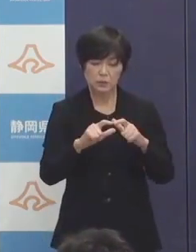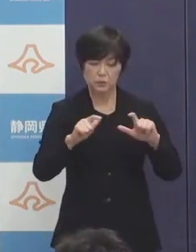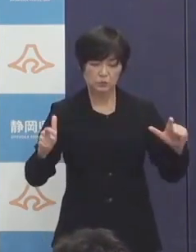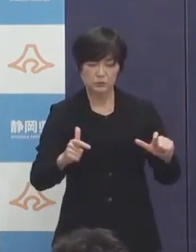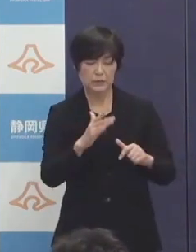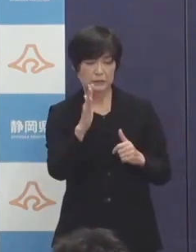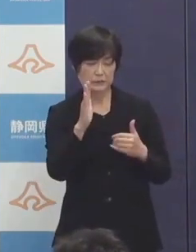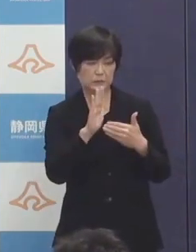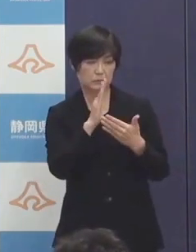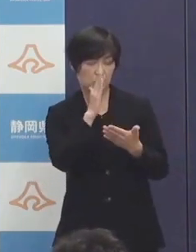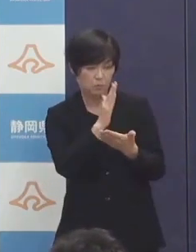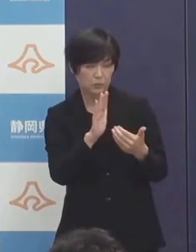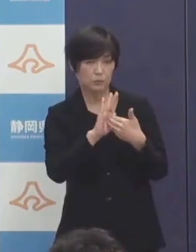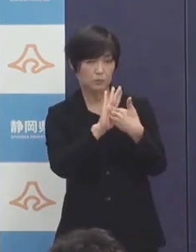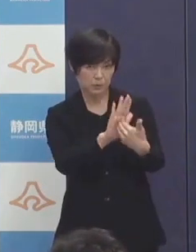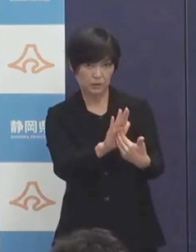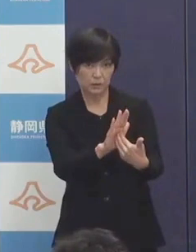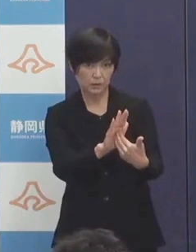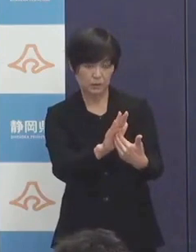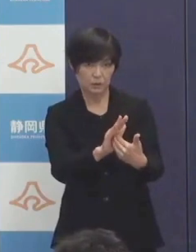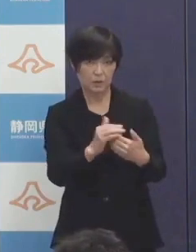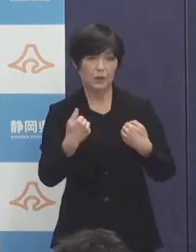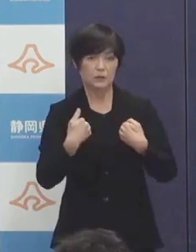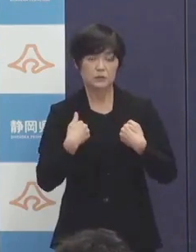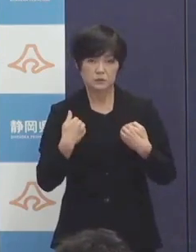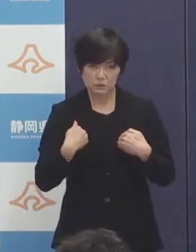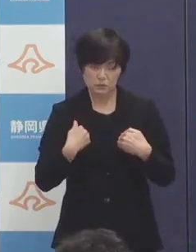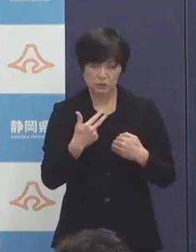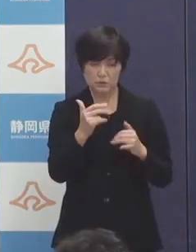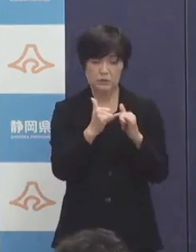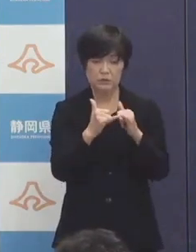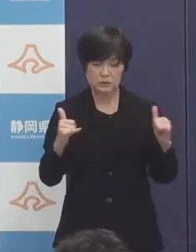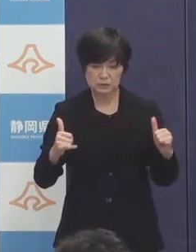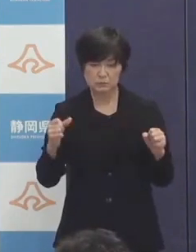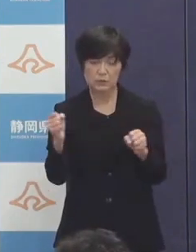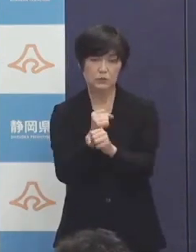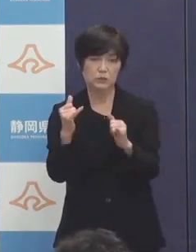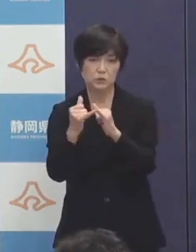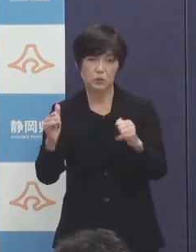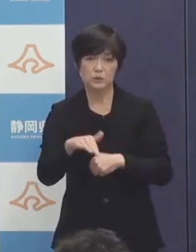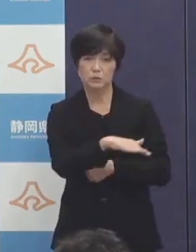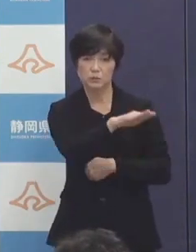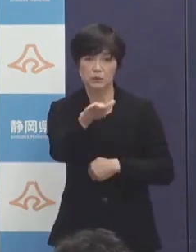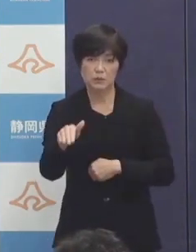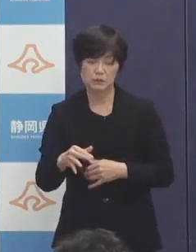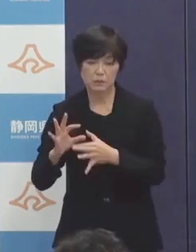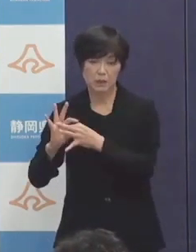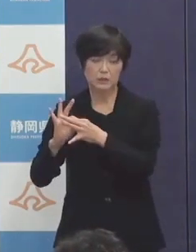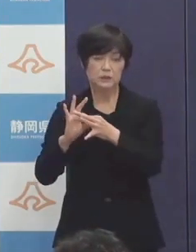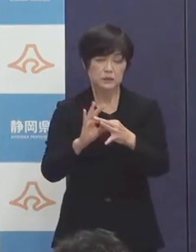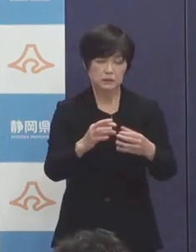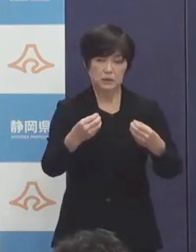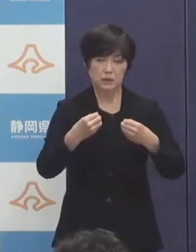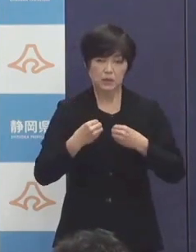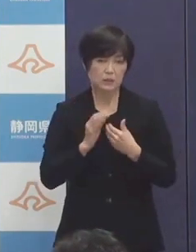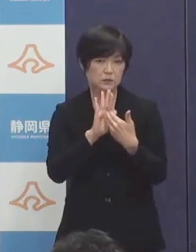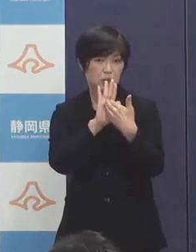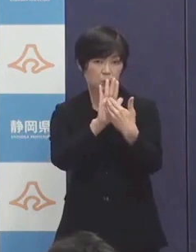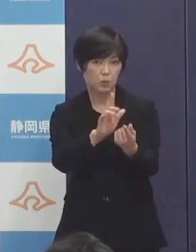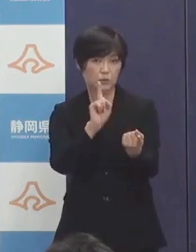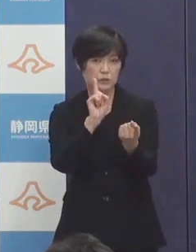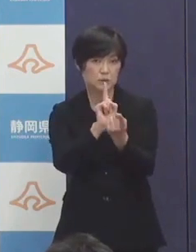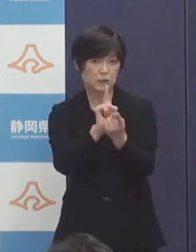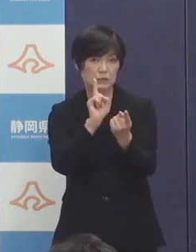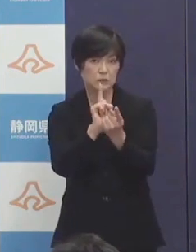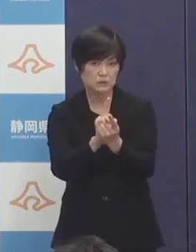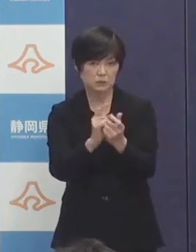が必要でございますので、市民や事業者の皆様には引き続き感染防止対策の徹底を